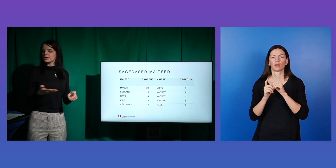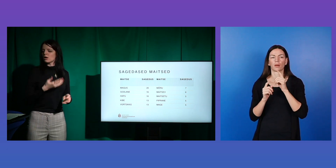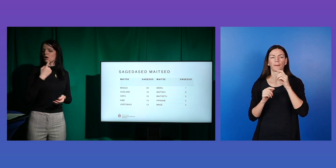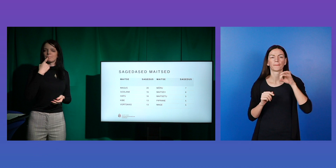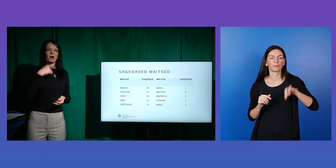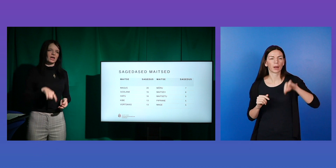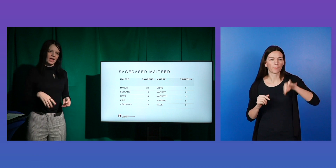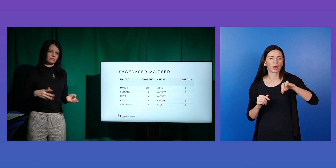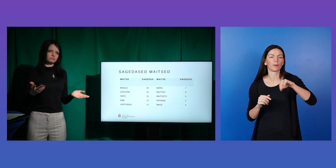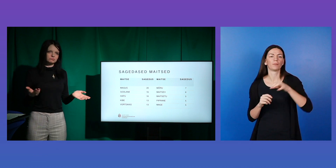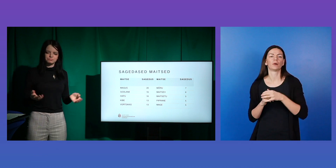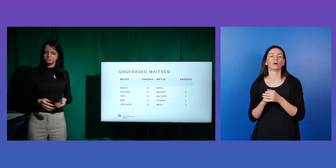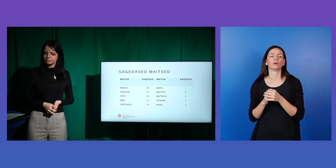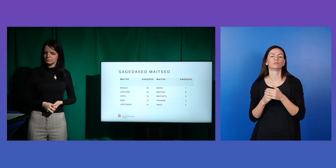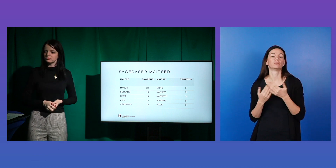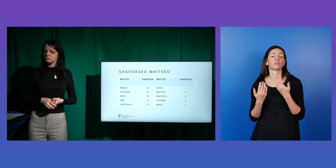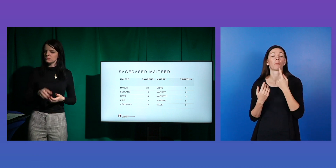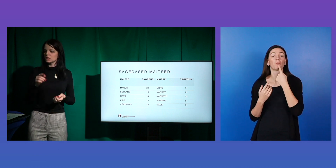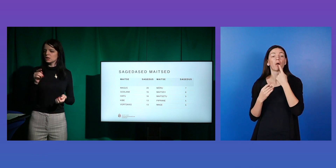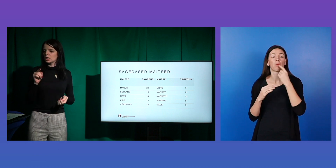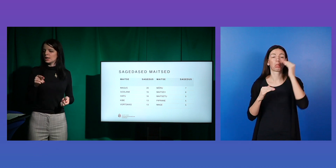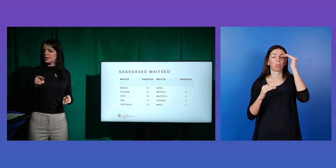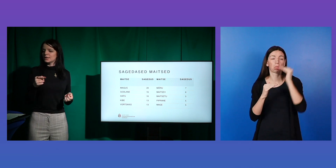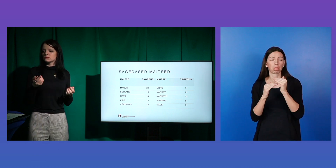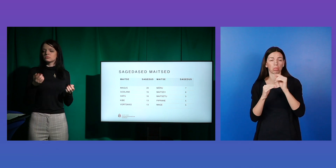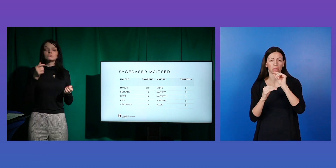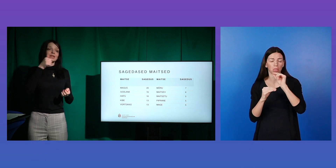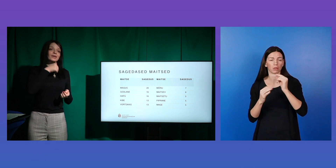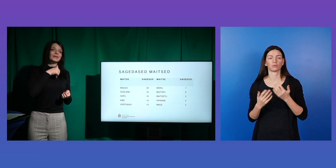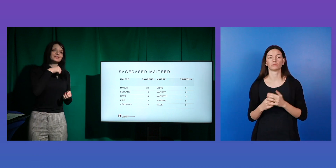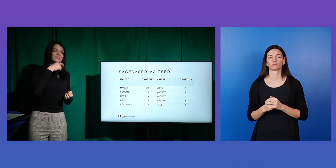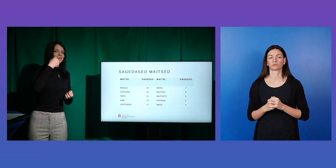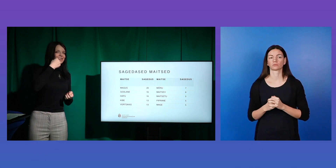piprane ja mage. Need olid need siis.